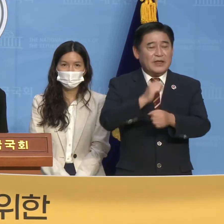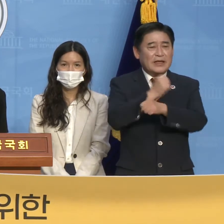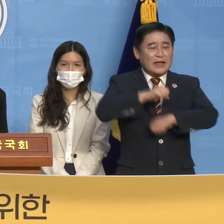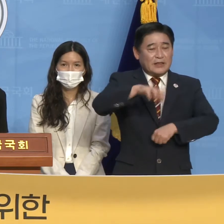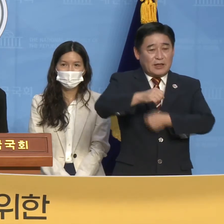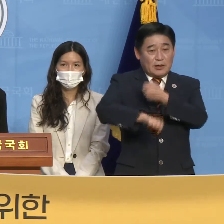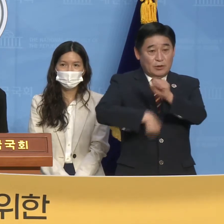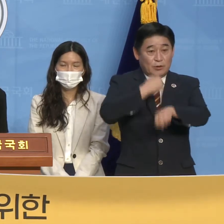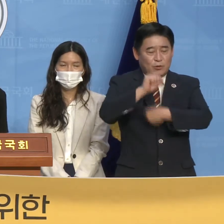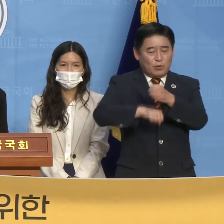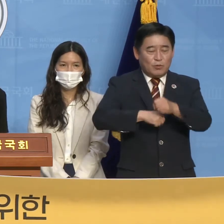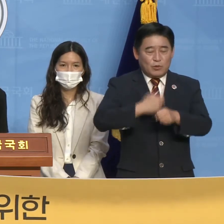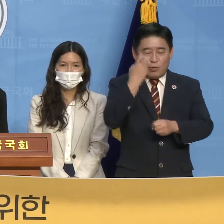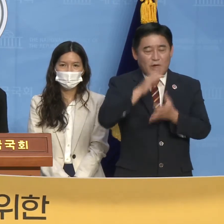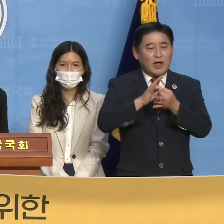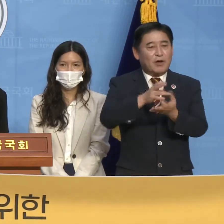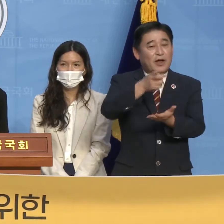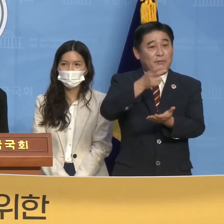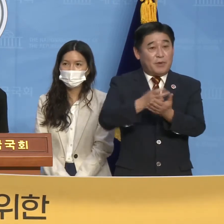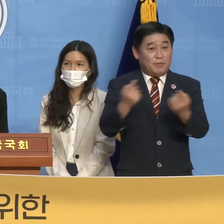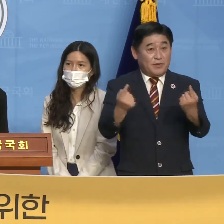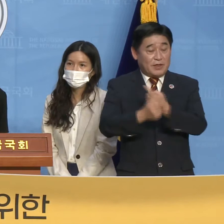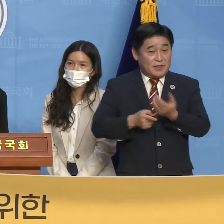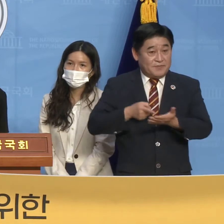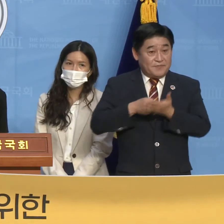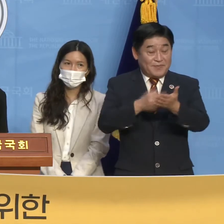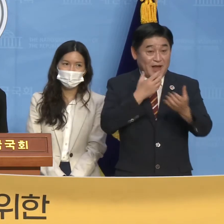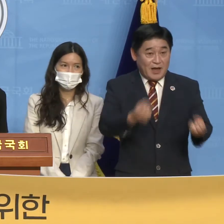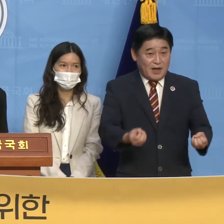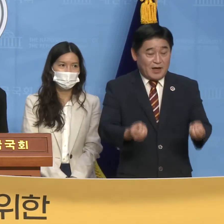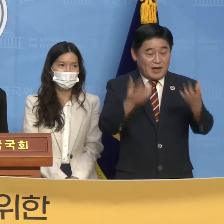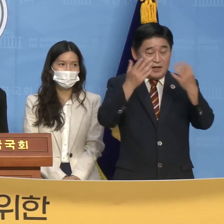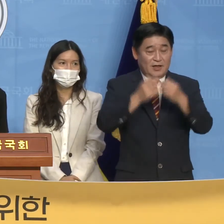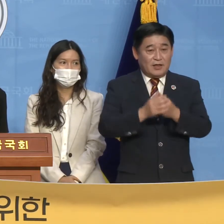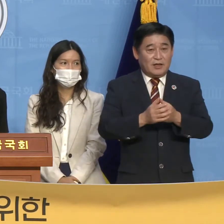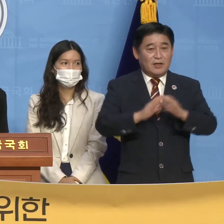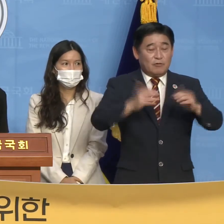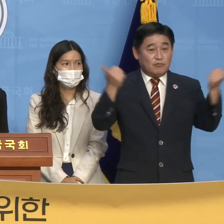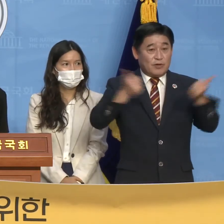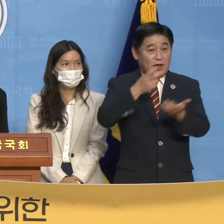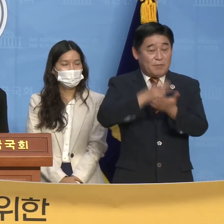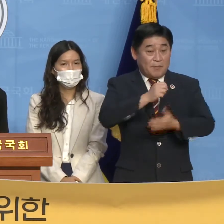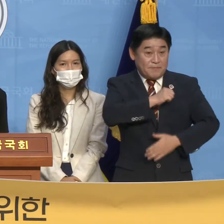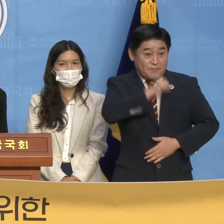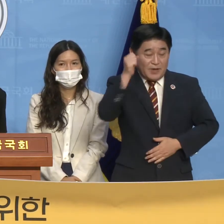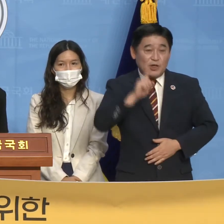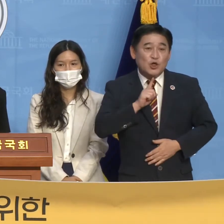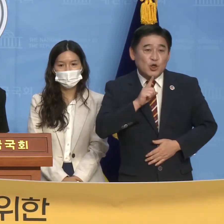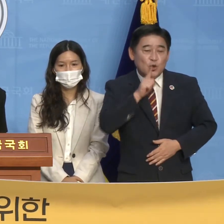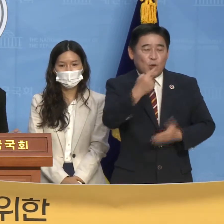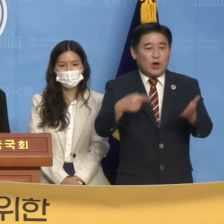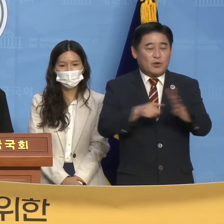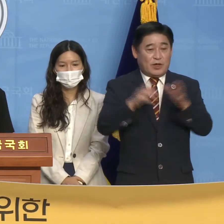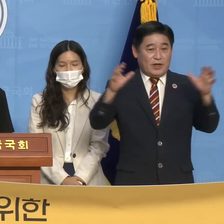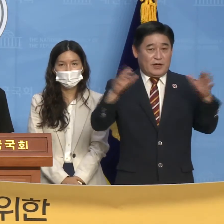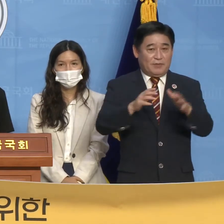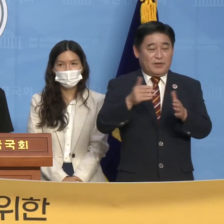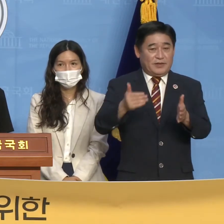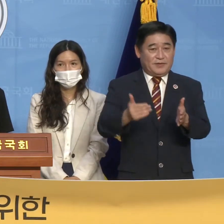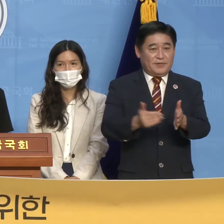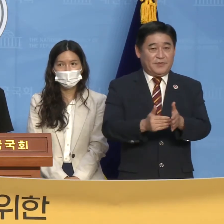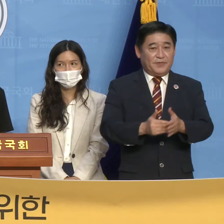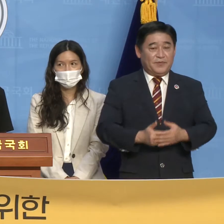야생생물 보호 및 관리에 관한 법률 개정안 발의를 환영하며 국회의 법안의 통과를 촉구하기 위해 이 자리에